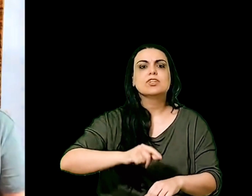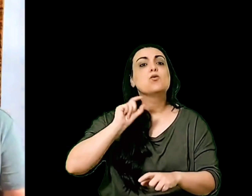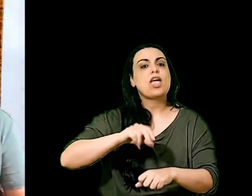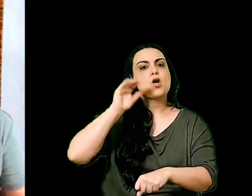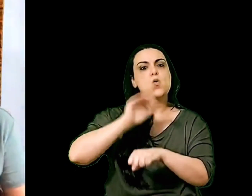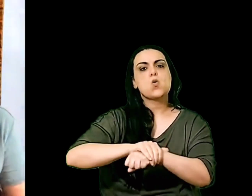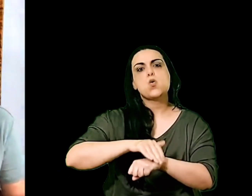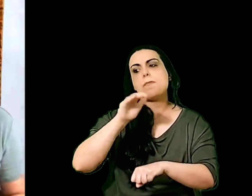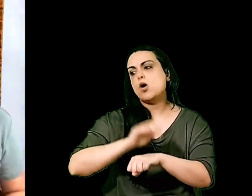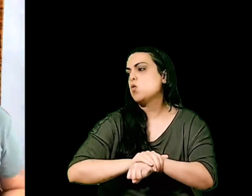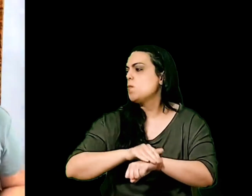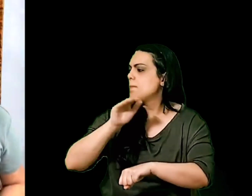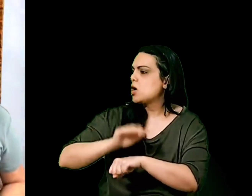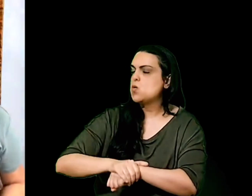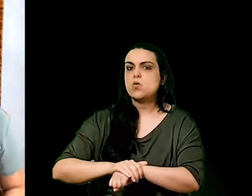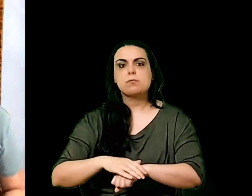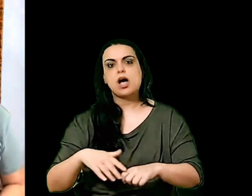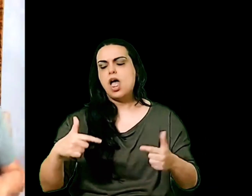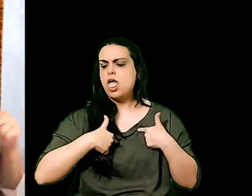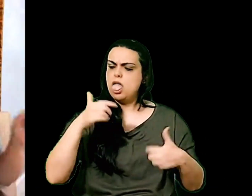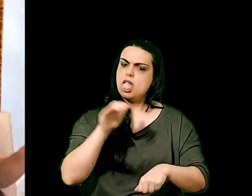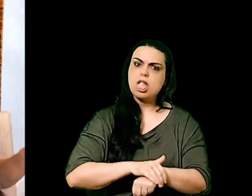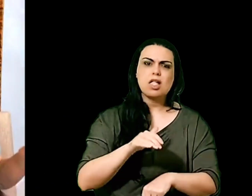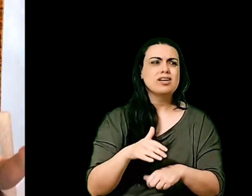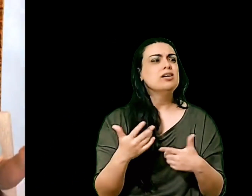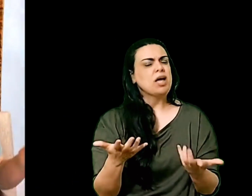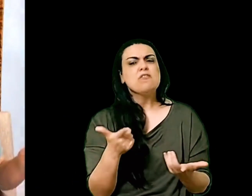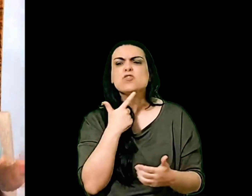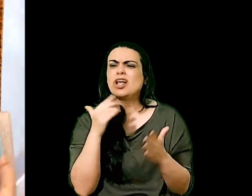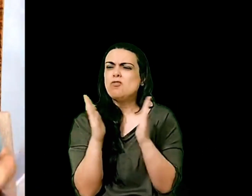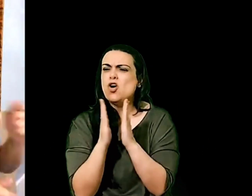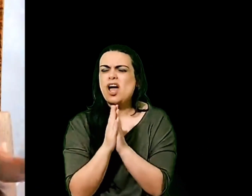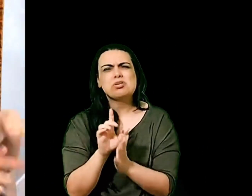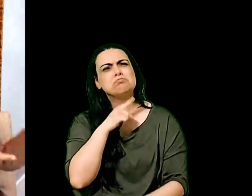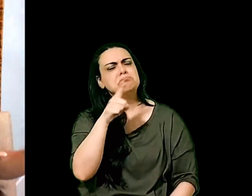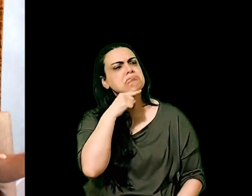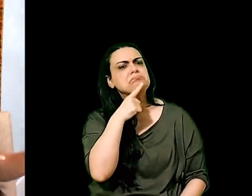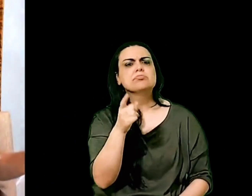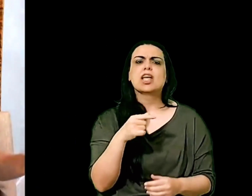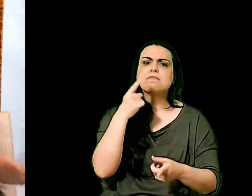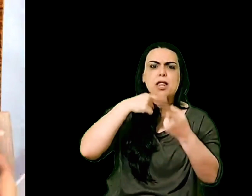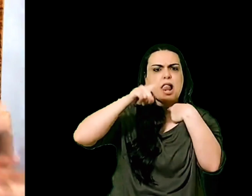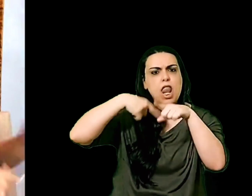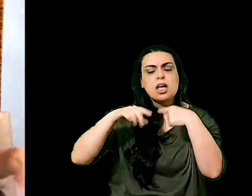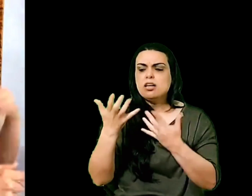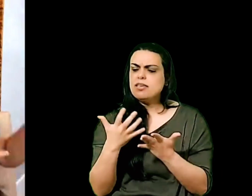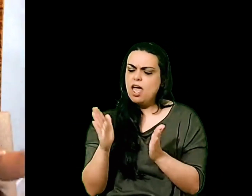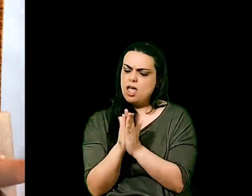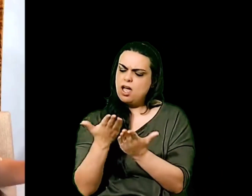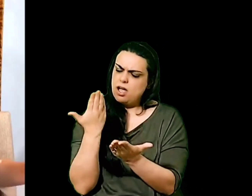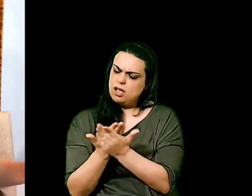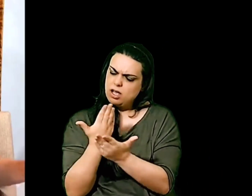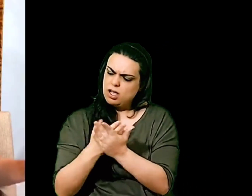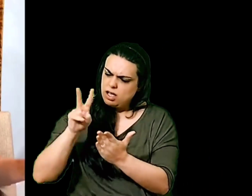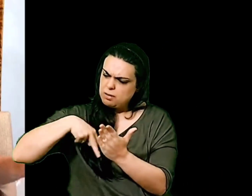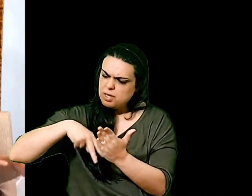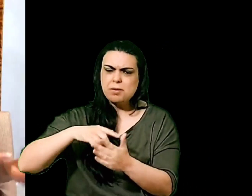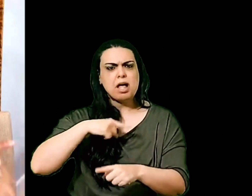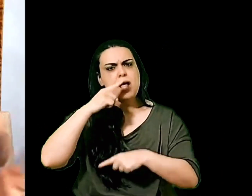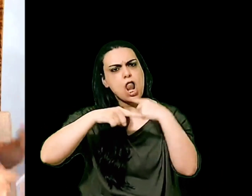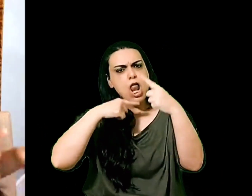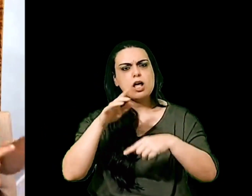nesse período a gente lida com a culpa. Você não ora, você quer orar mas não ora, você quer fazer uma devocional, mas não